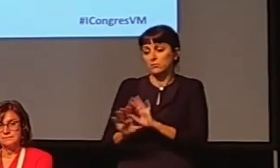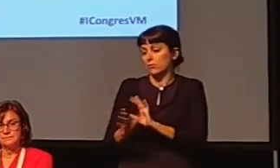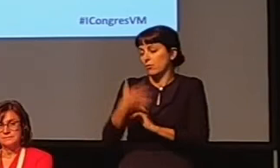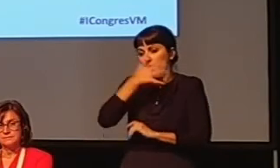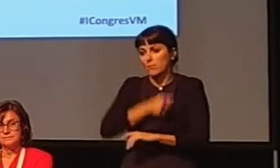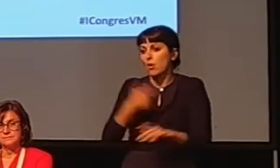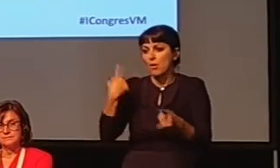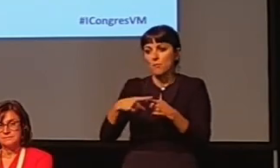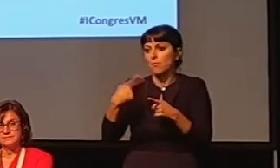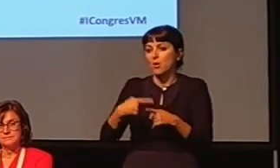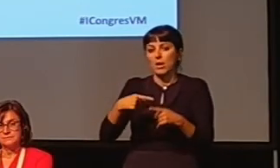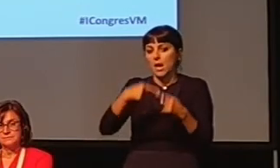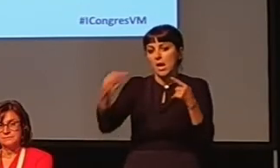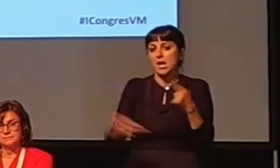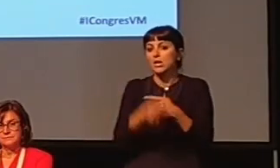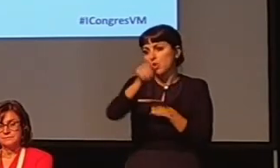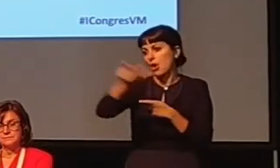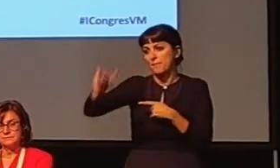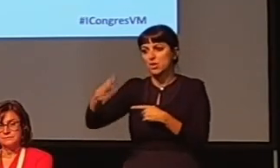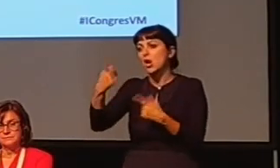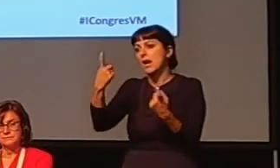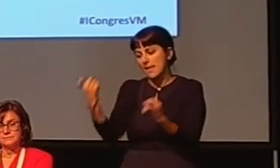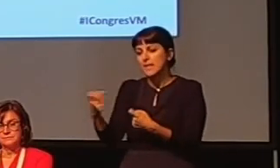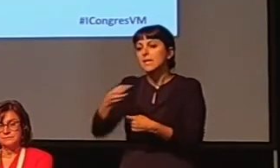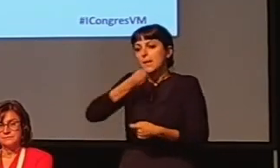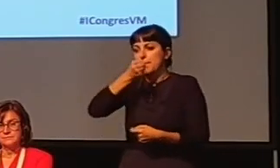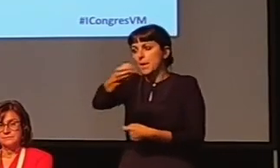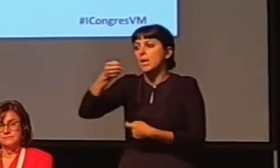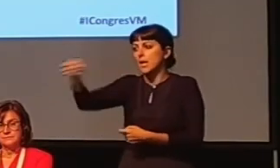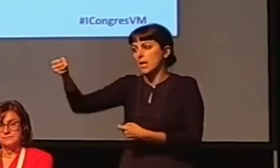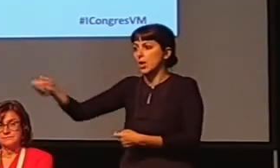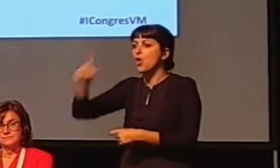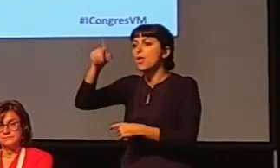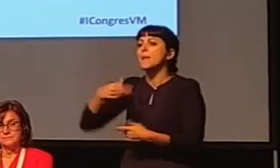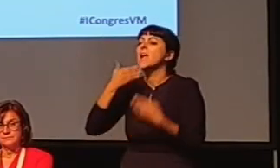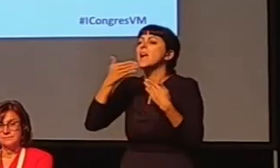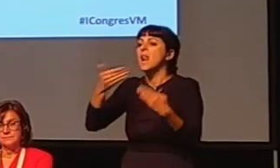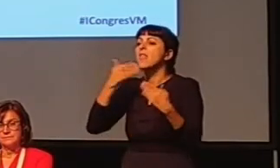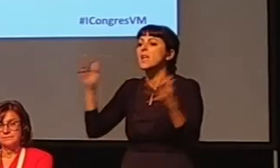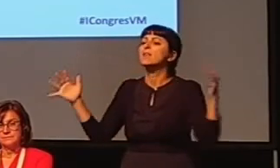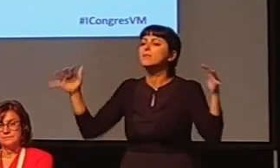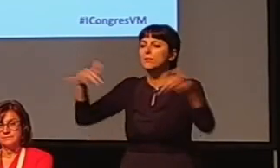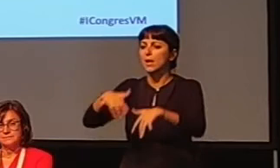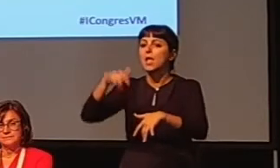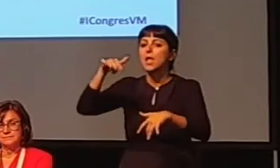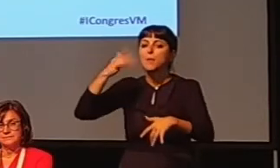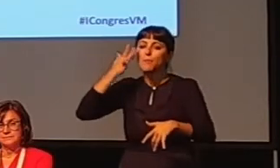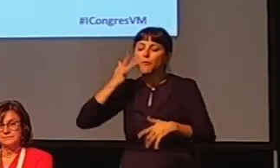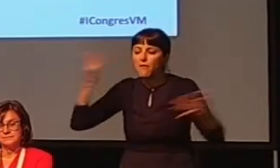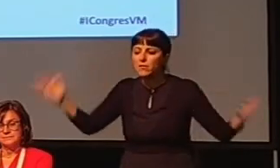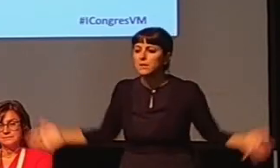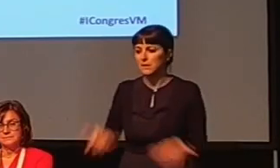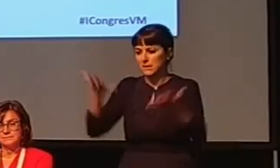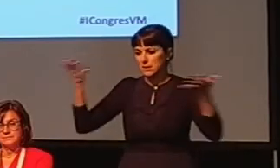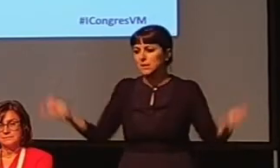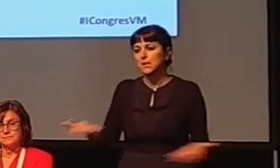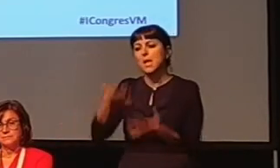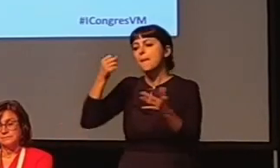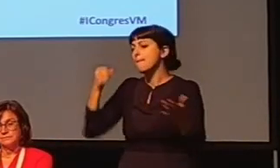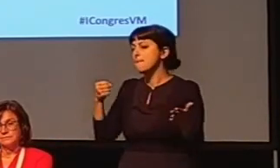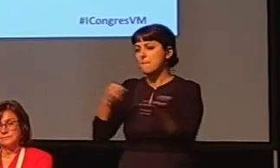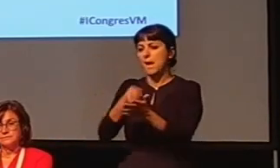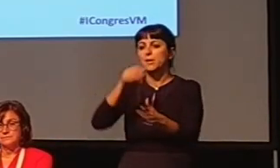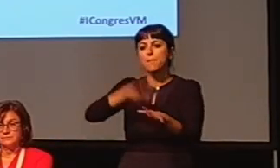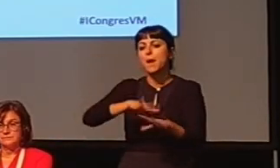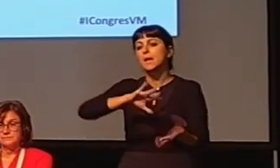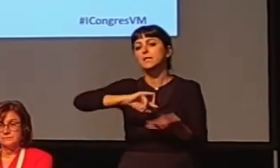no puedo dejar hablar al resto de personas. Y os agradezco de verdad que estéis aquí, que por favor promulgáis y hagáis lo posible para que esto se ponga en